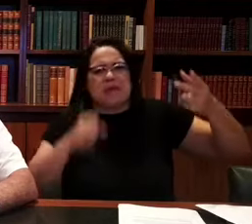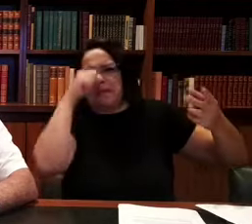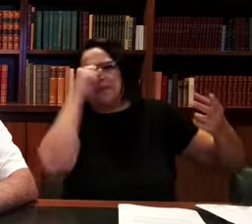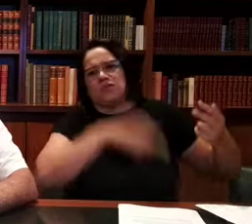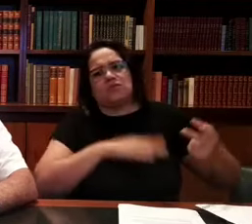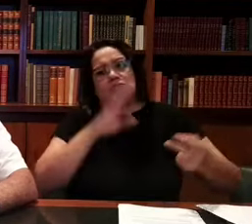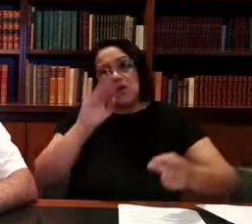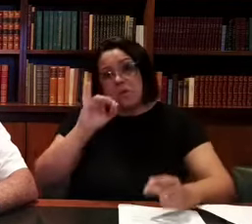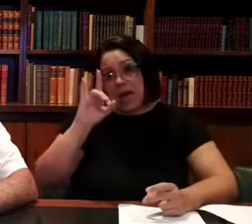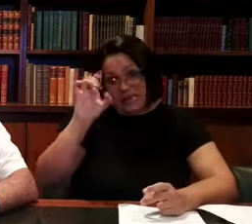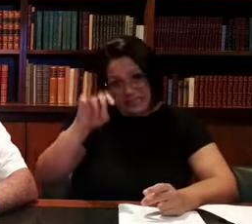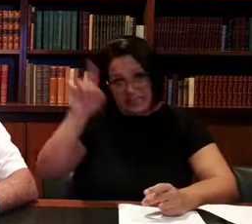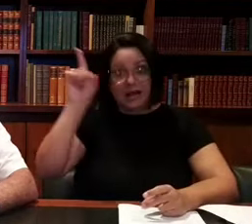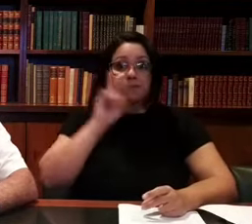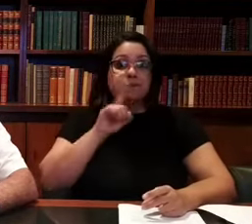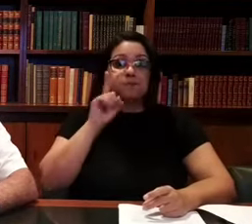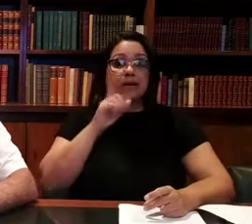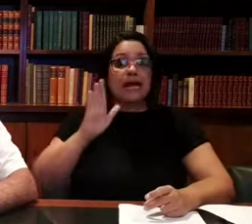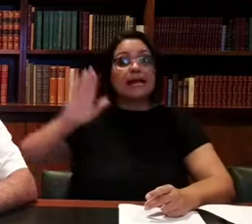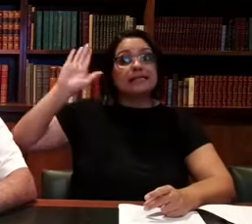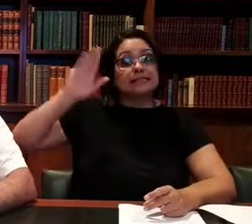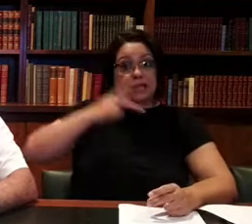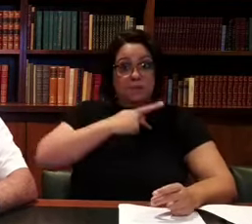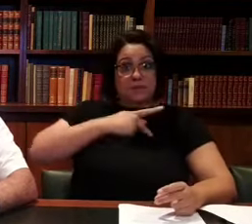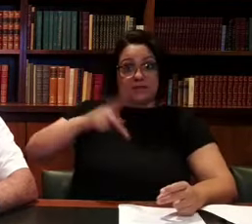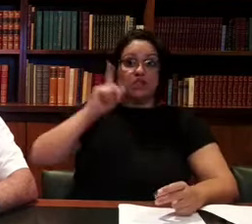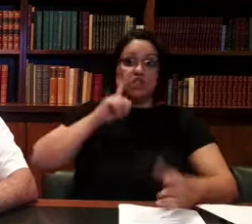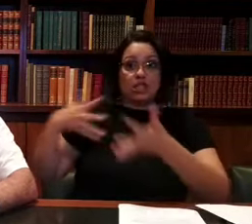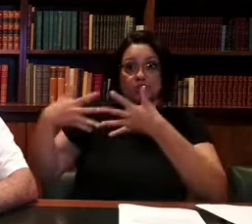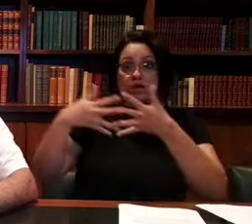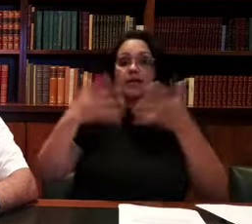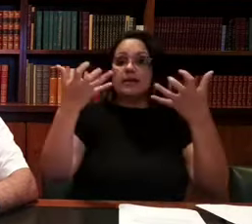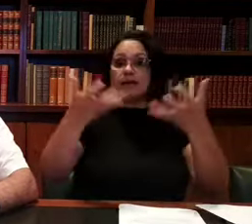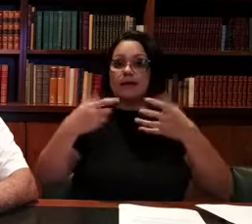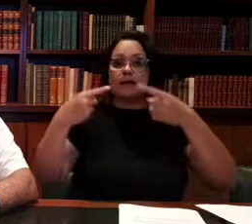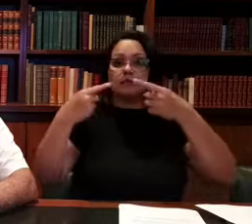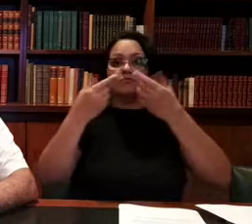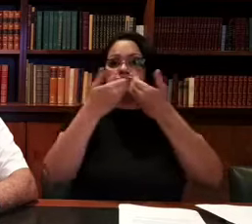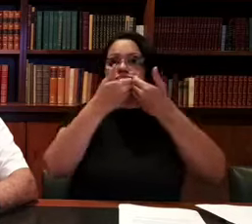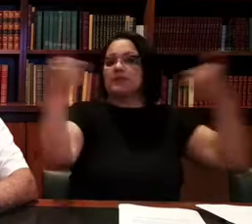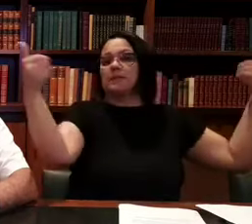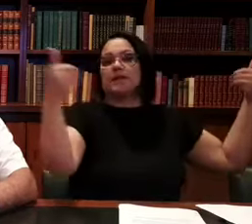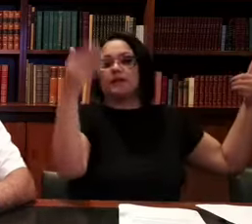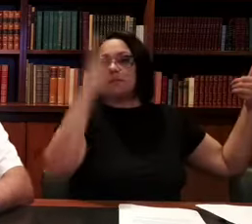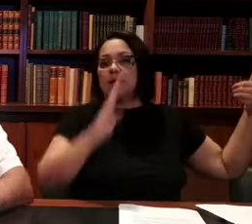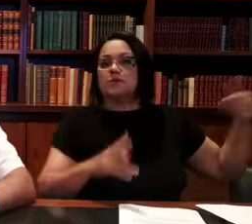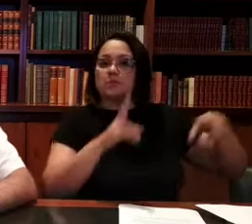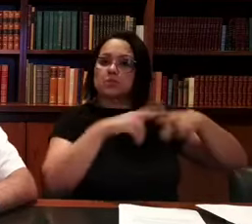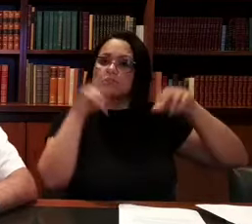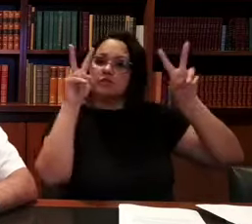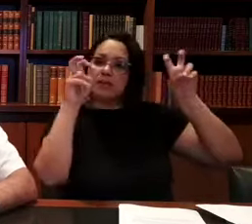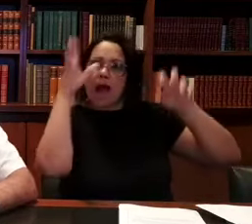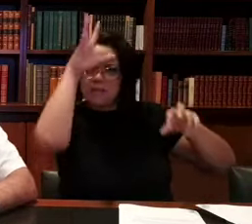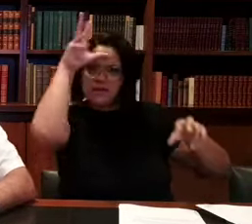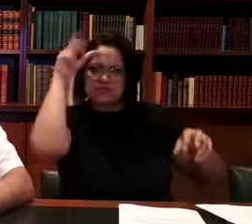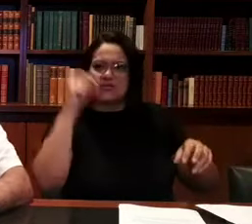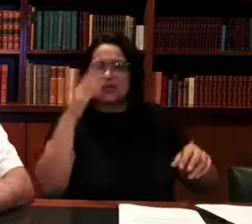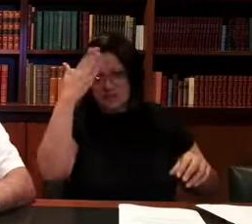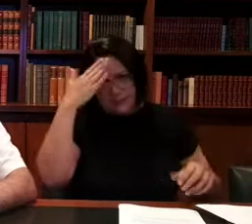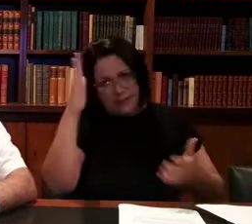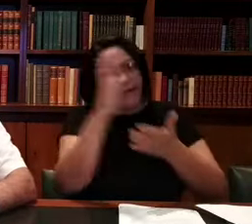o pai de parece que tá querendo romper para romper até o relacionamento com o Brasil por causa da Amazônia sabemos que alguns